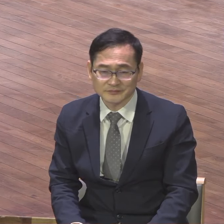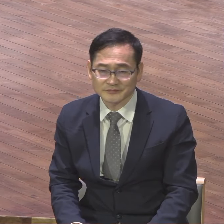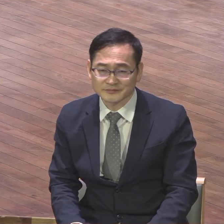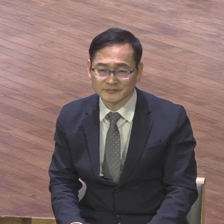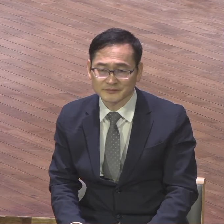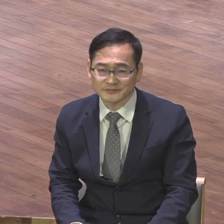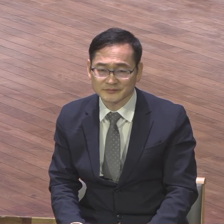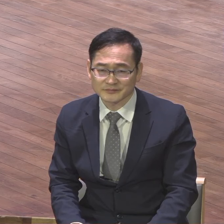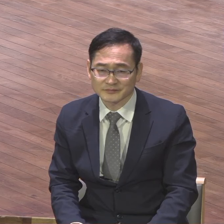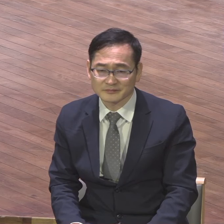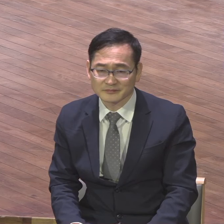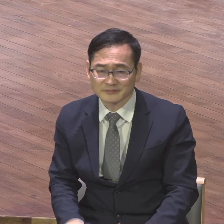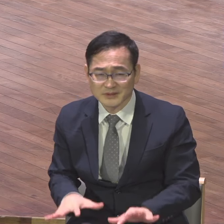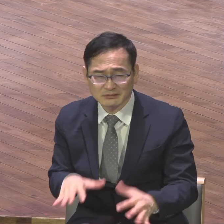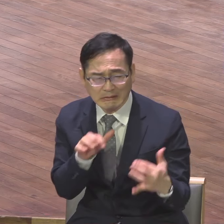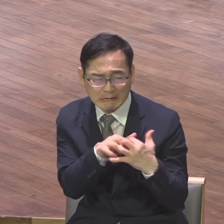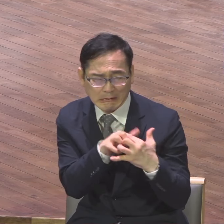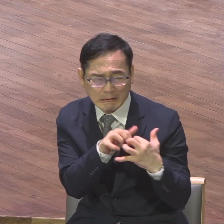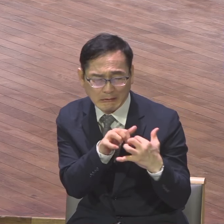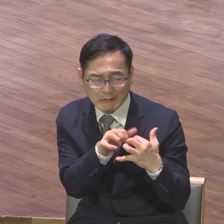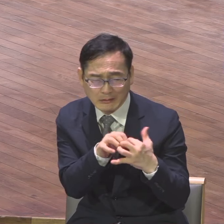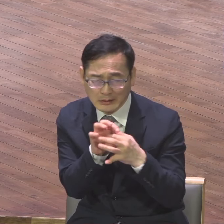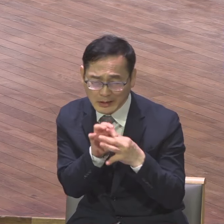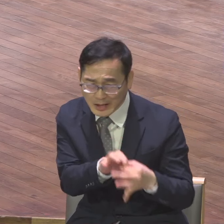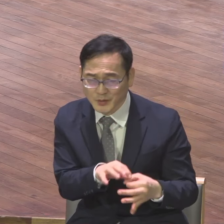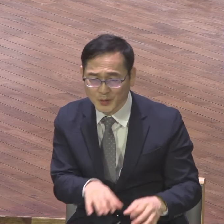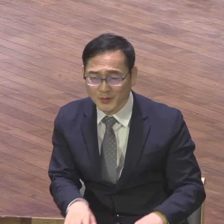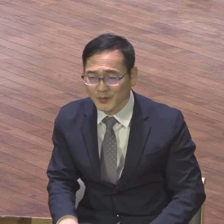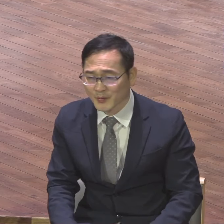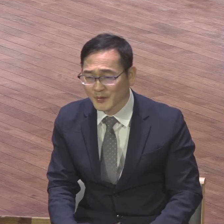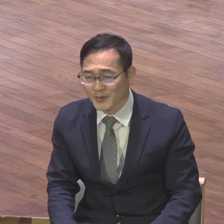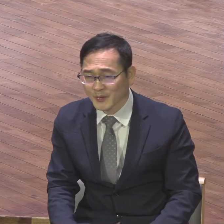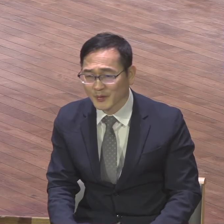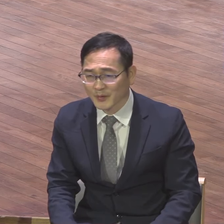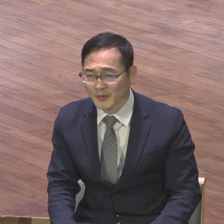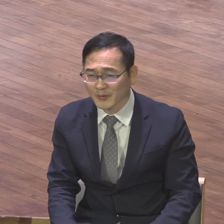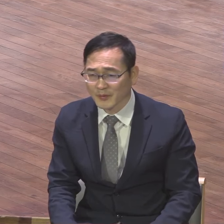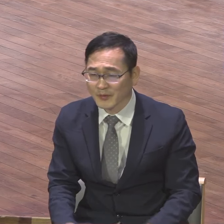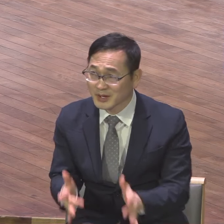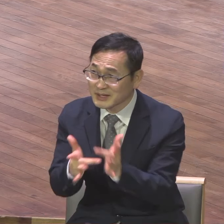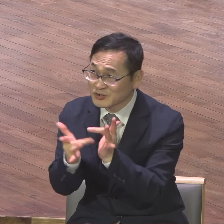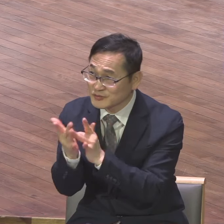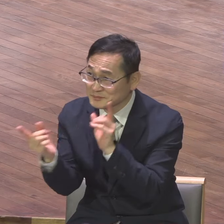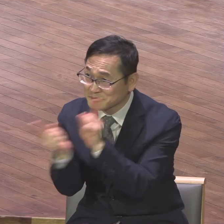언제 죽을지 모르는 피튀기 전쟁을 지금도 하고 있어요. 이 못 깨닫는 일이 무슨 거예요.